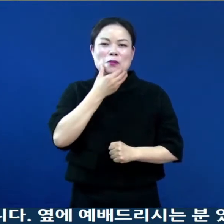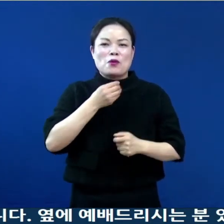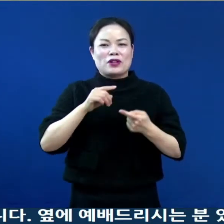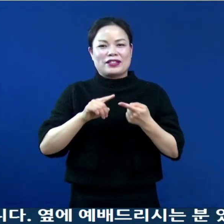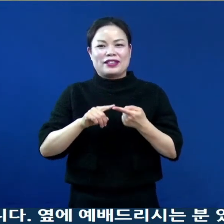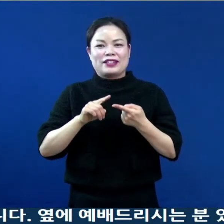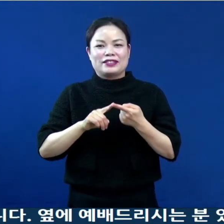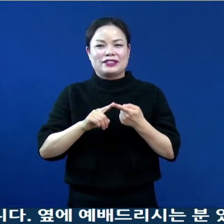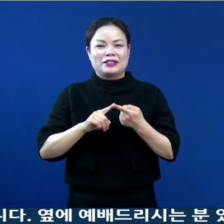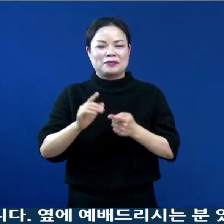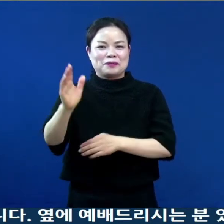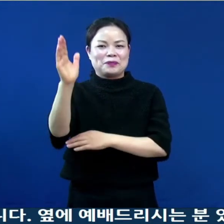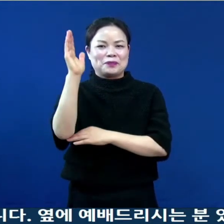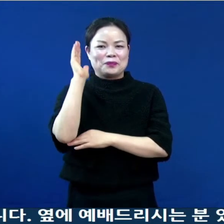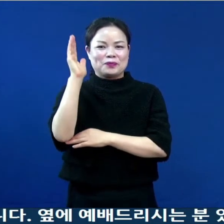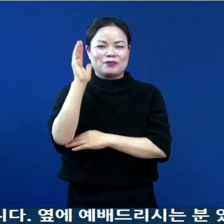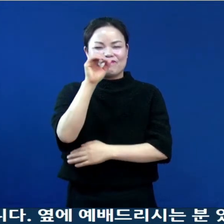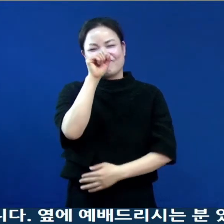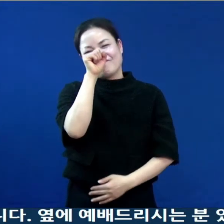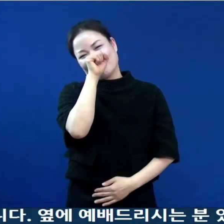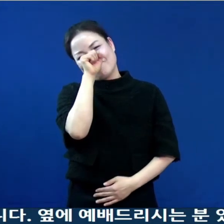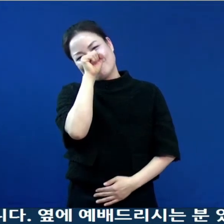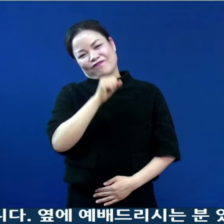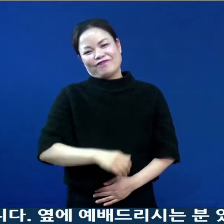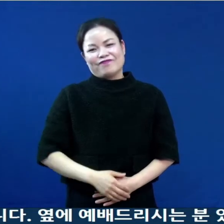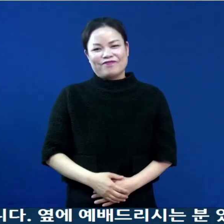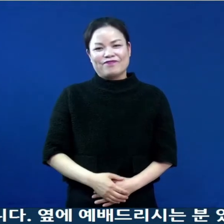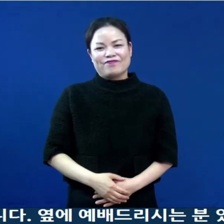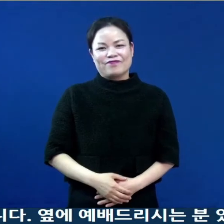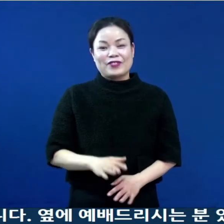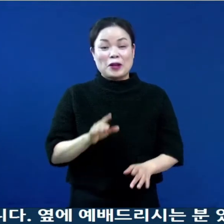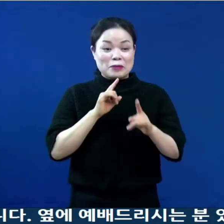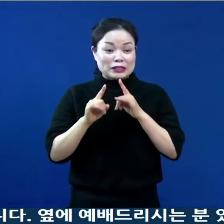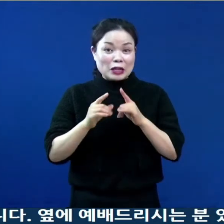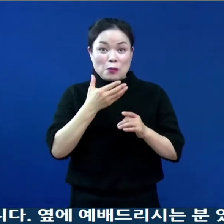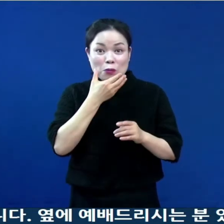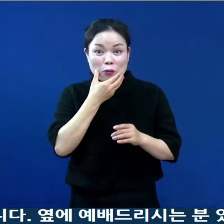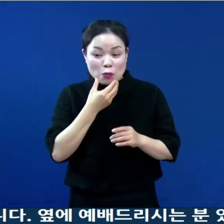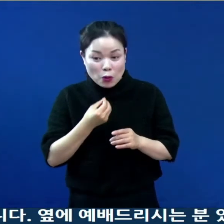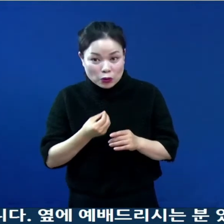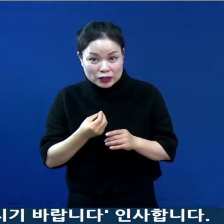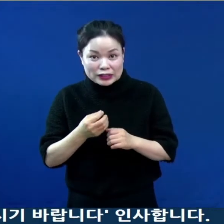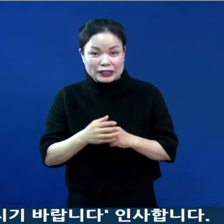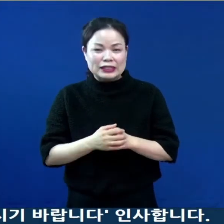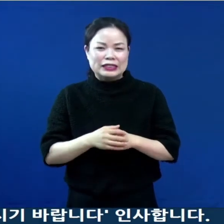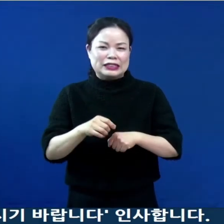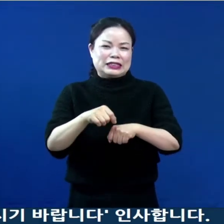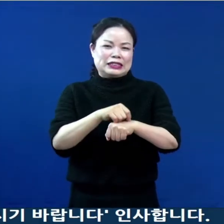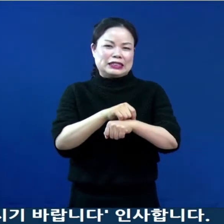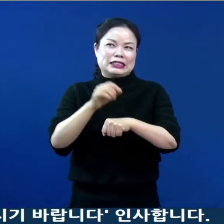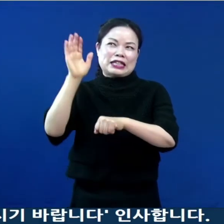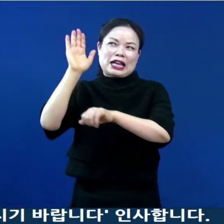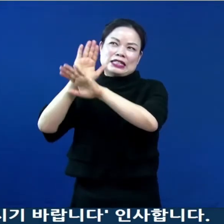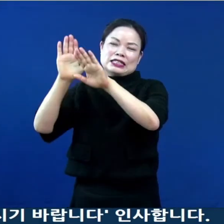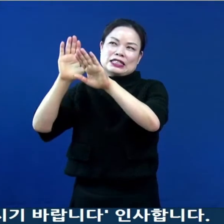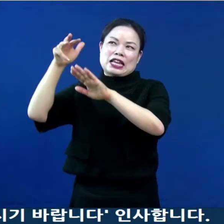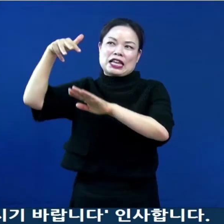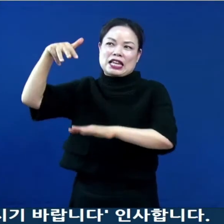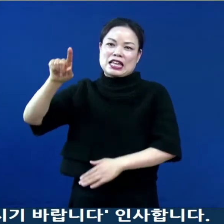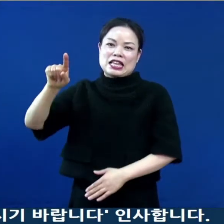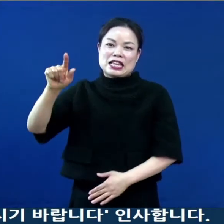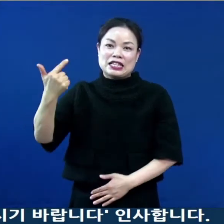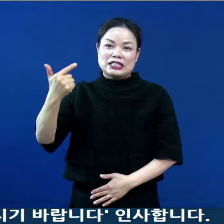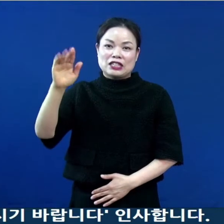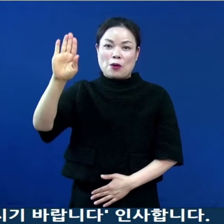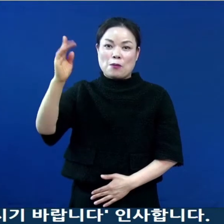관한 메시지가 좋은 것 같습니다. 여기서 말하는 복은 특별히 하늘의 복이죠. 천복이라고